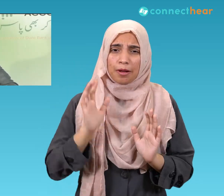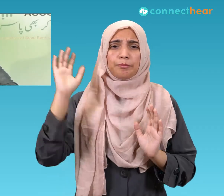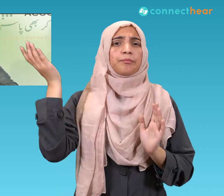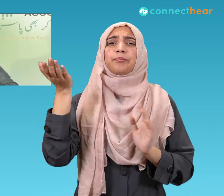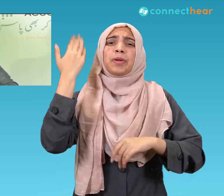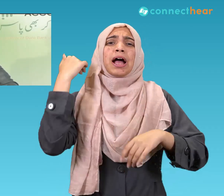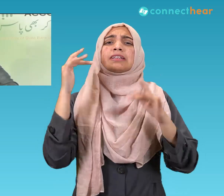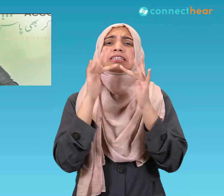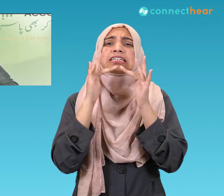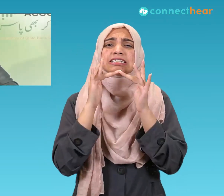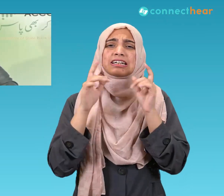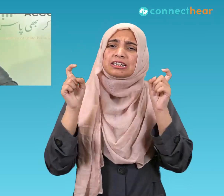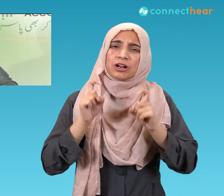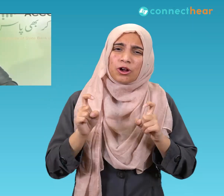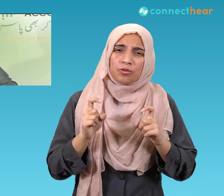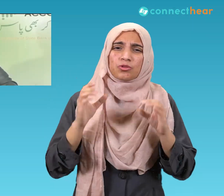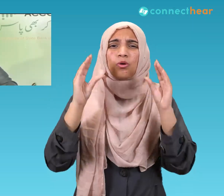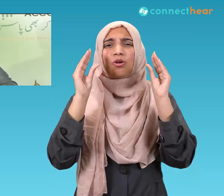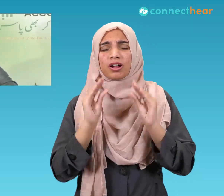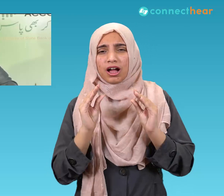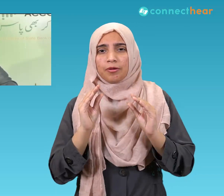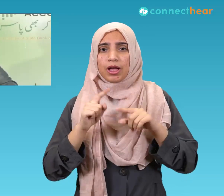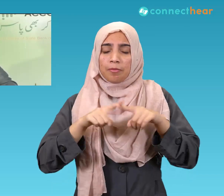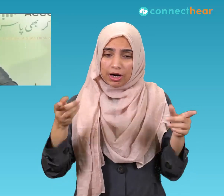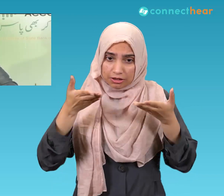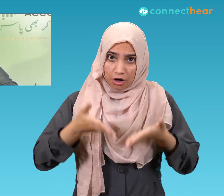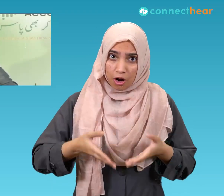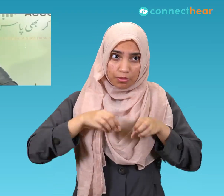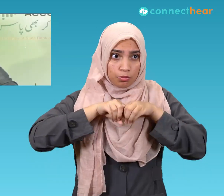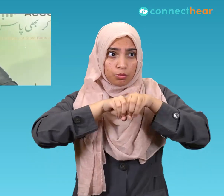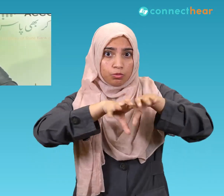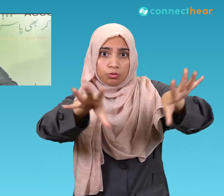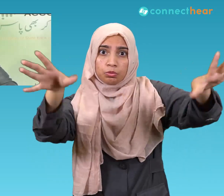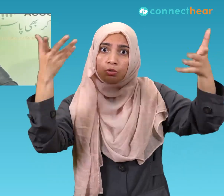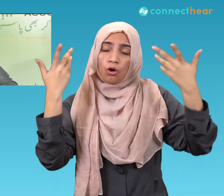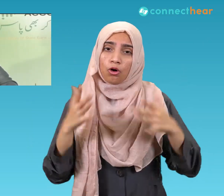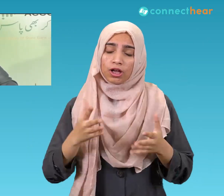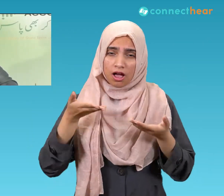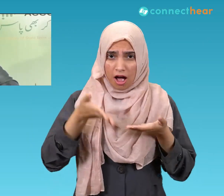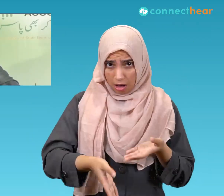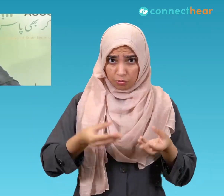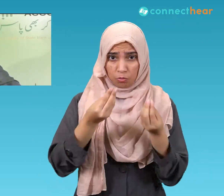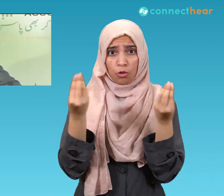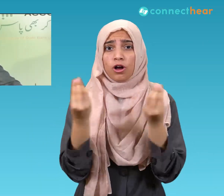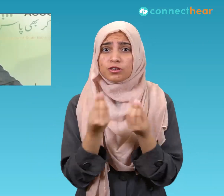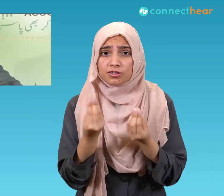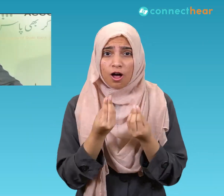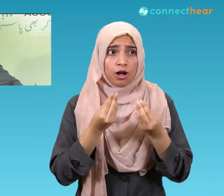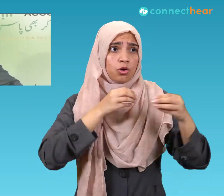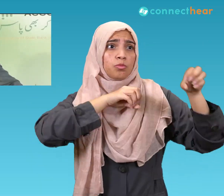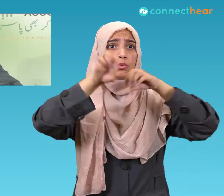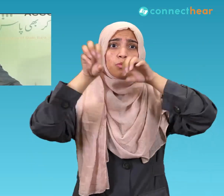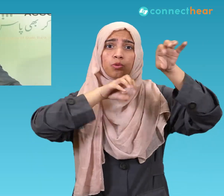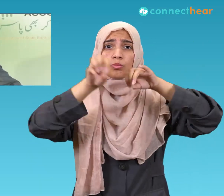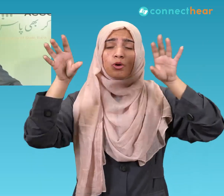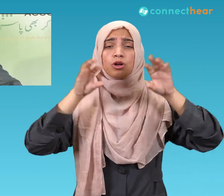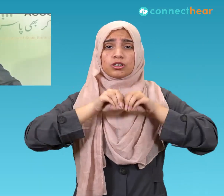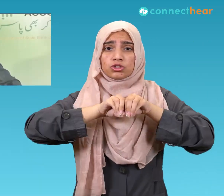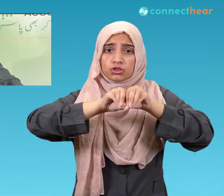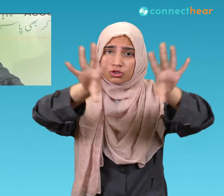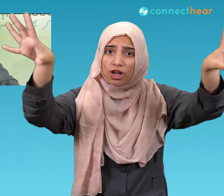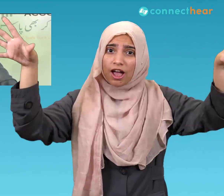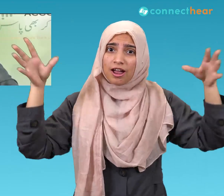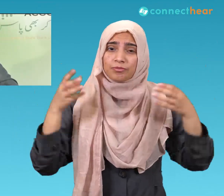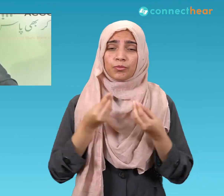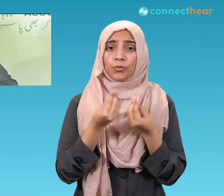کے اوورسیز آؤٹ ریچ ہو چکی ہے, اب تو بہت آسان ہے ان کو ریچ کرنا. تو ایک